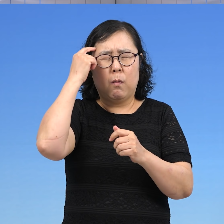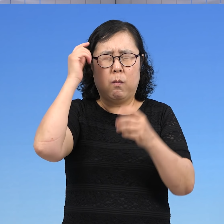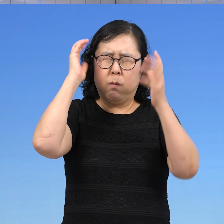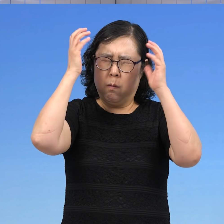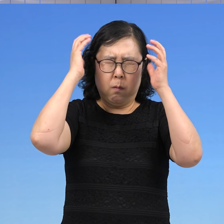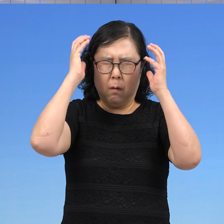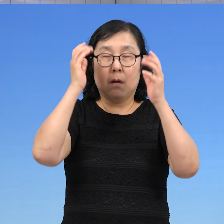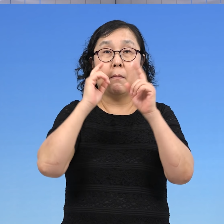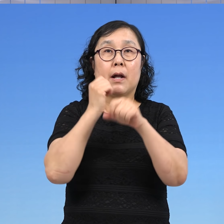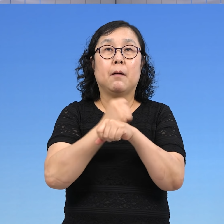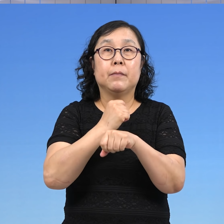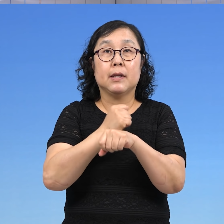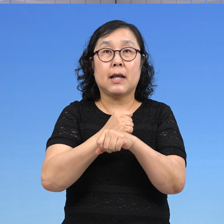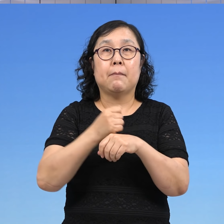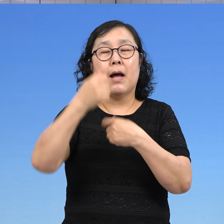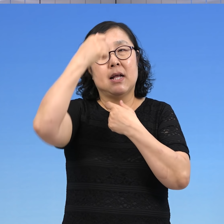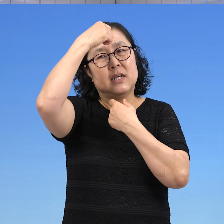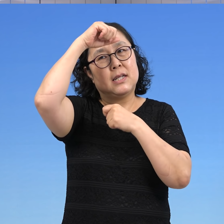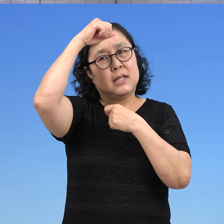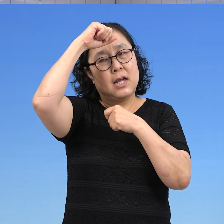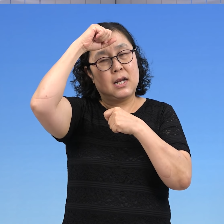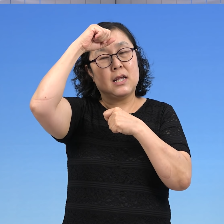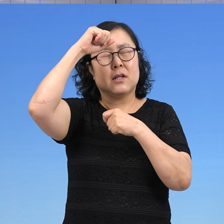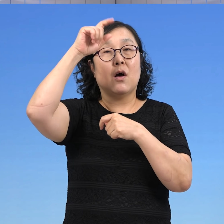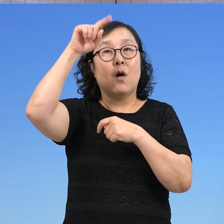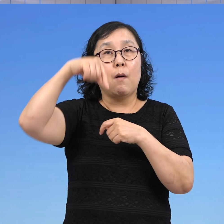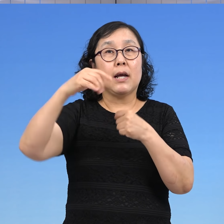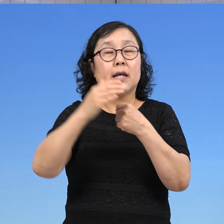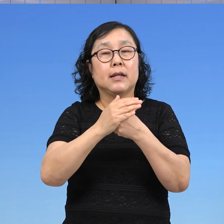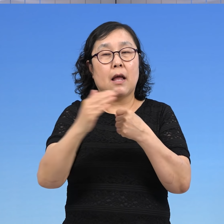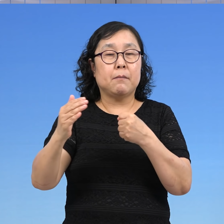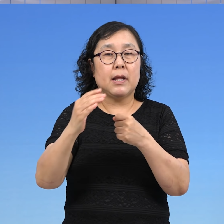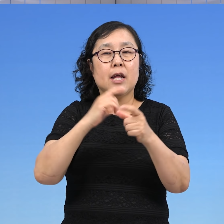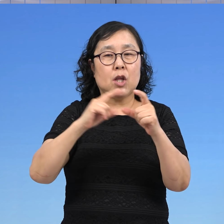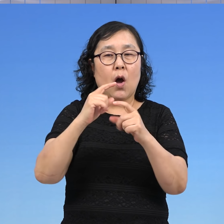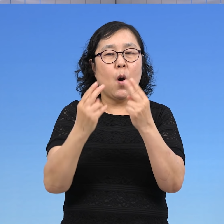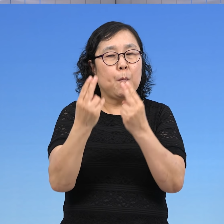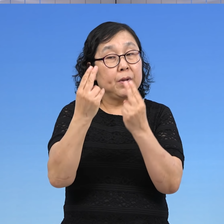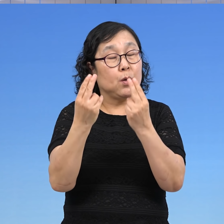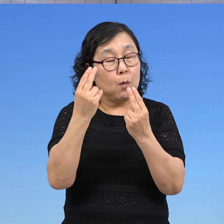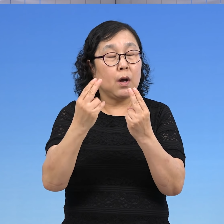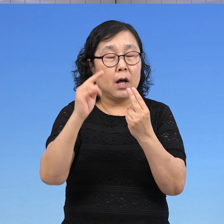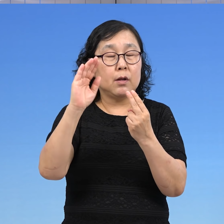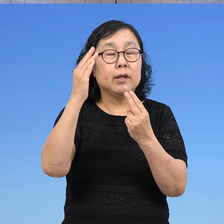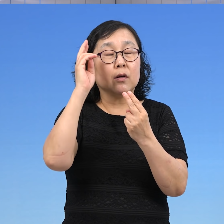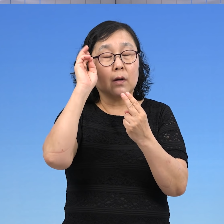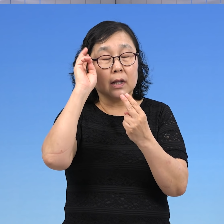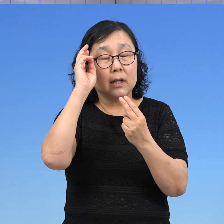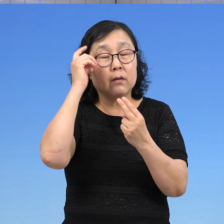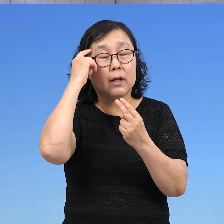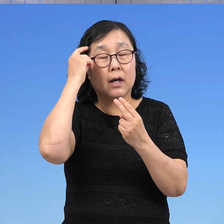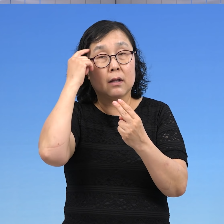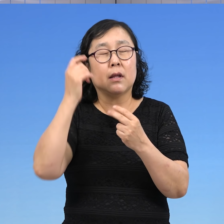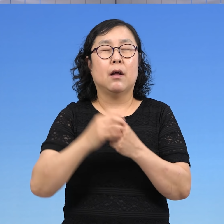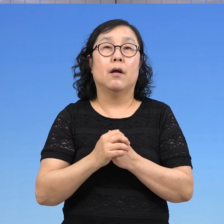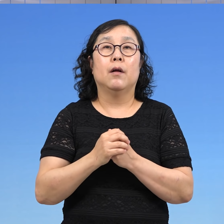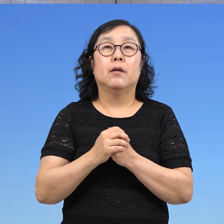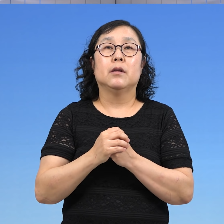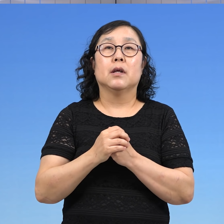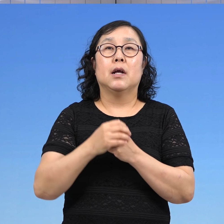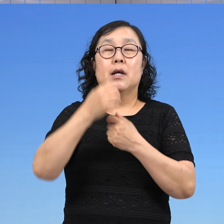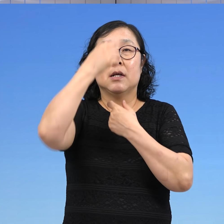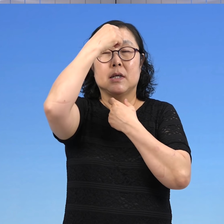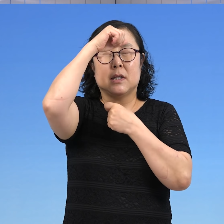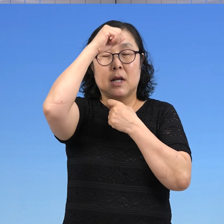표현이에요 이태리에서 왔기 때문에 더 좀 비교가 되지 않았을까 그렇게 침 자 그래 보는데요